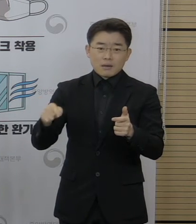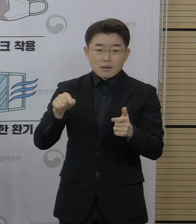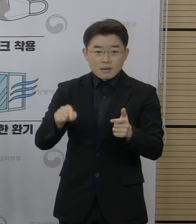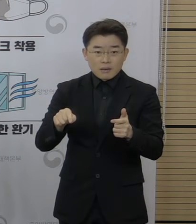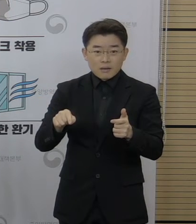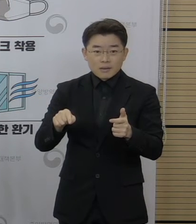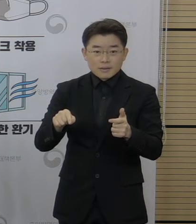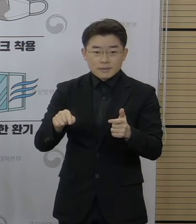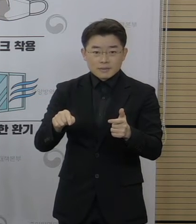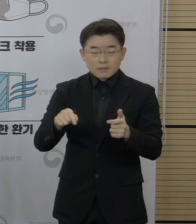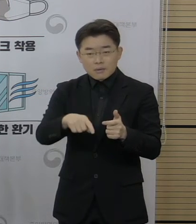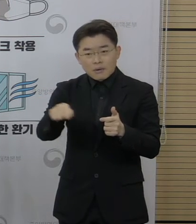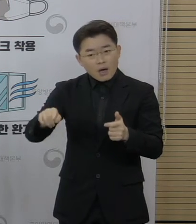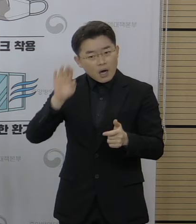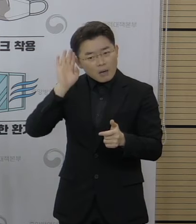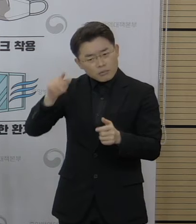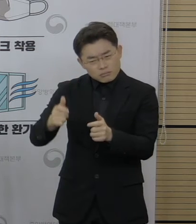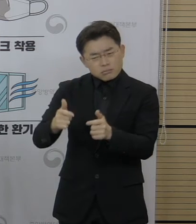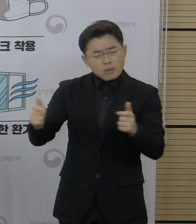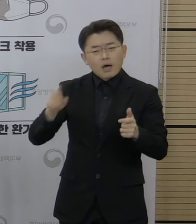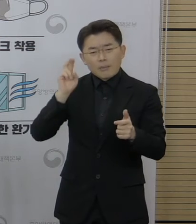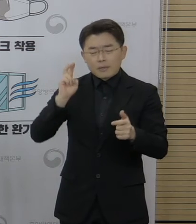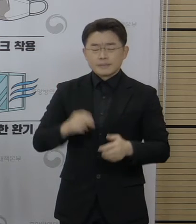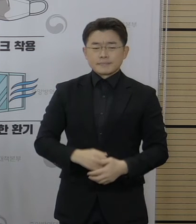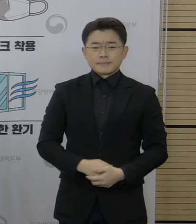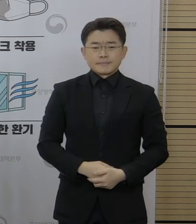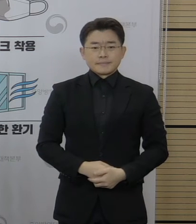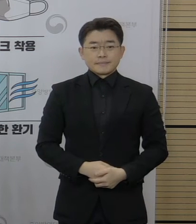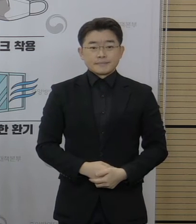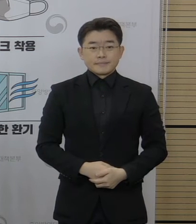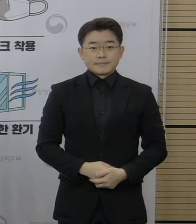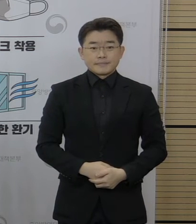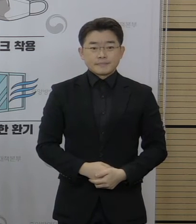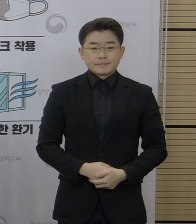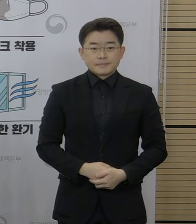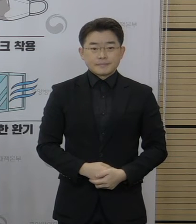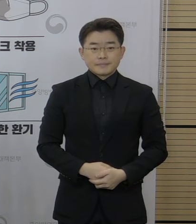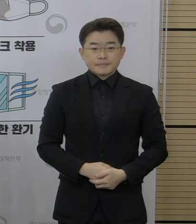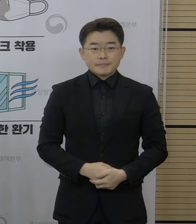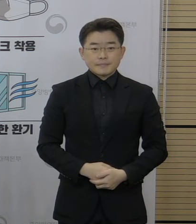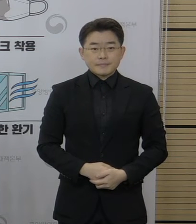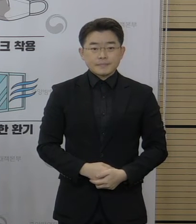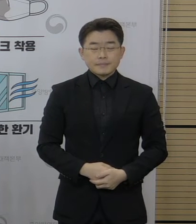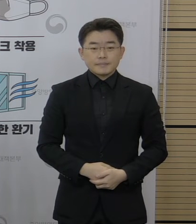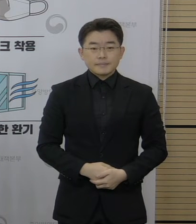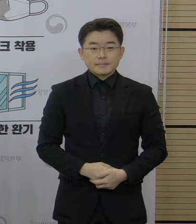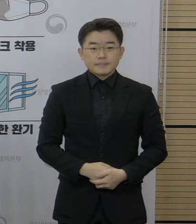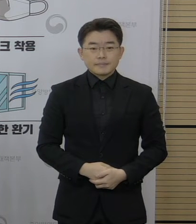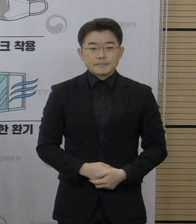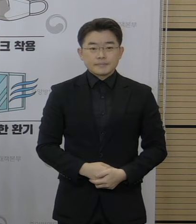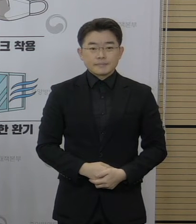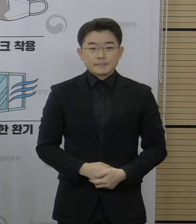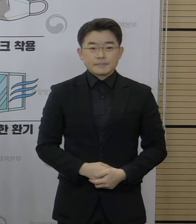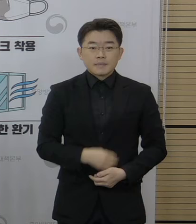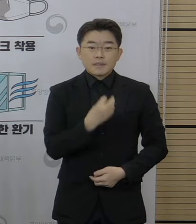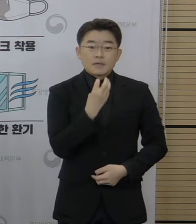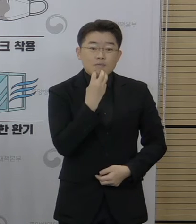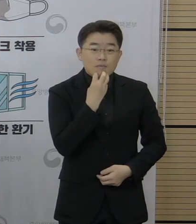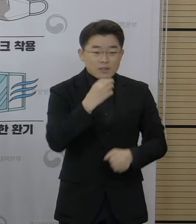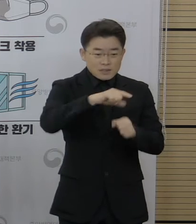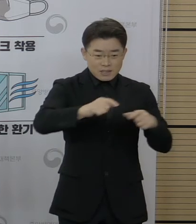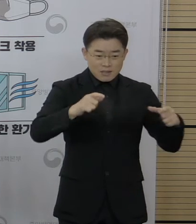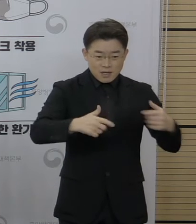지속적으로 증가하고 있는 그런 양상입니다 중압 아역 대책본부는 어 수도권